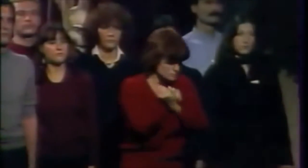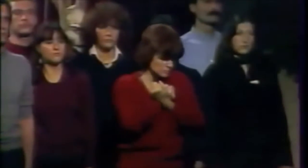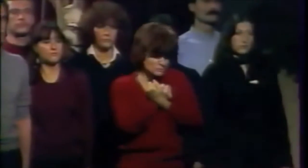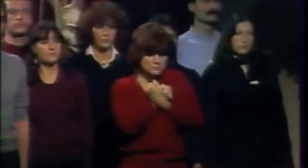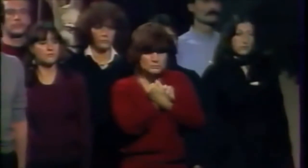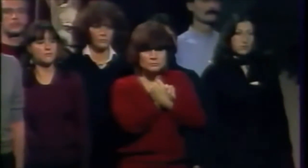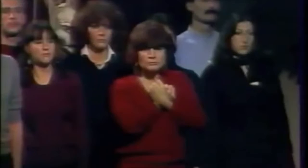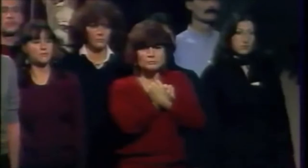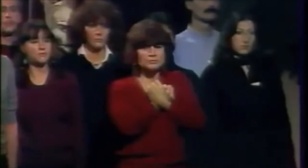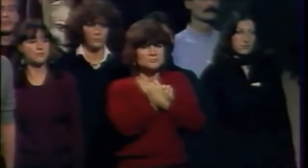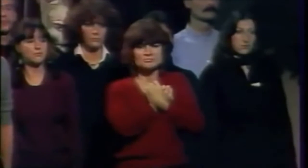Connaissez-vous votre grâce?